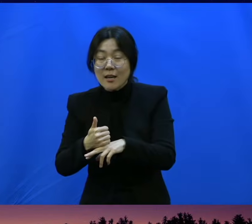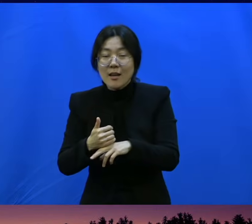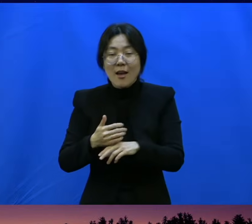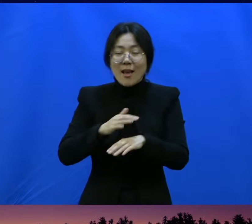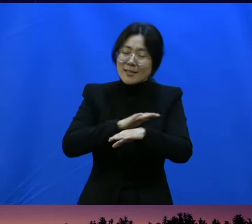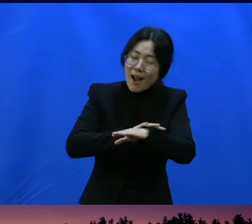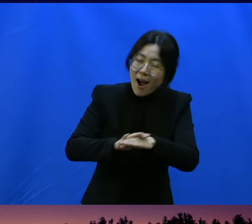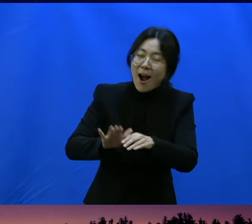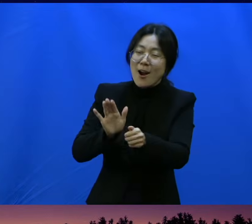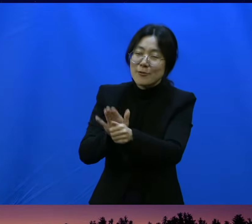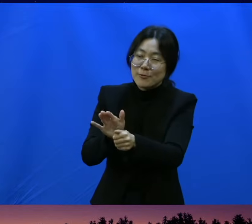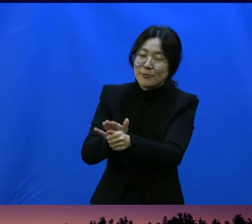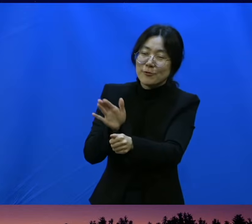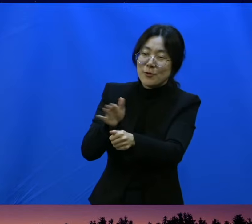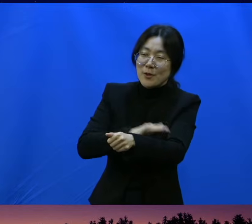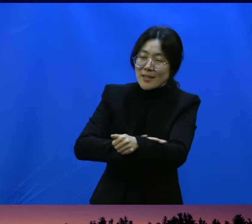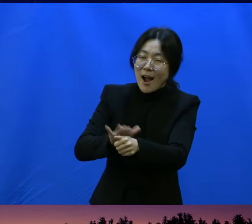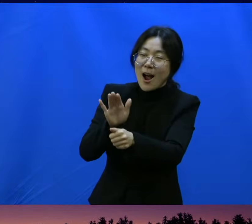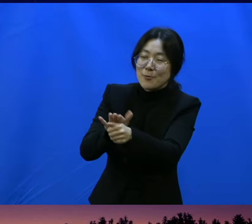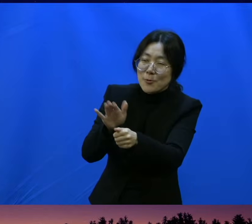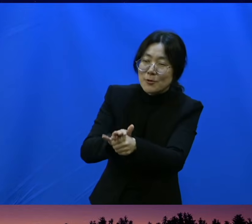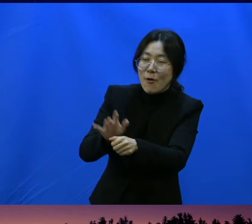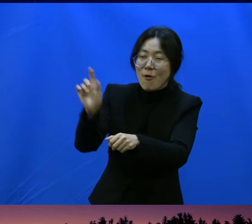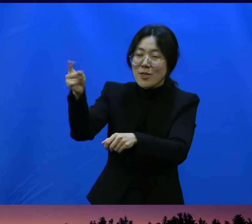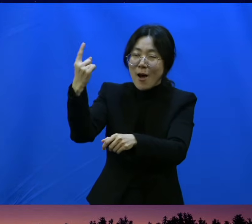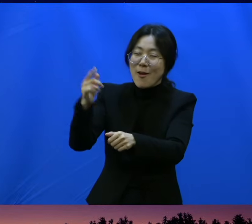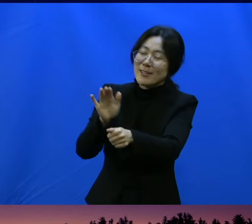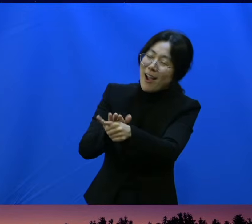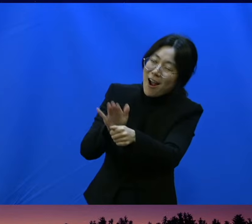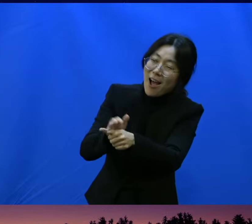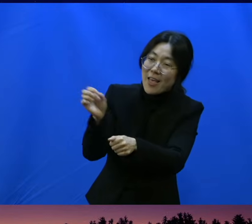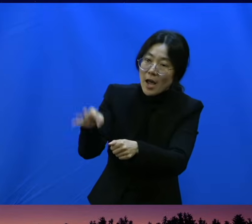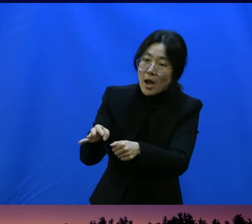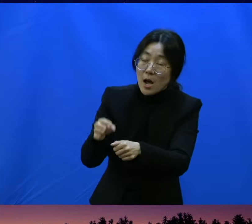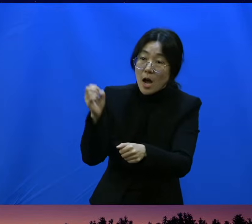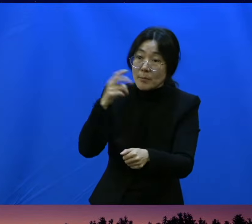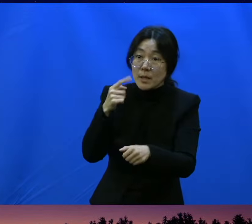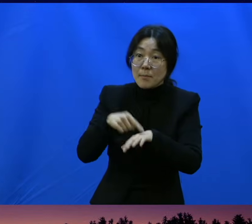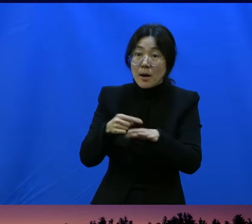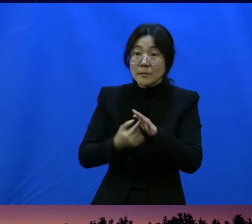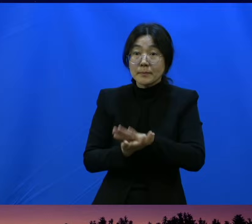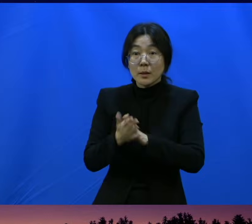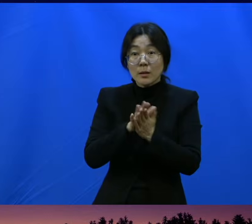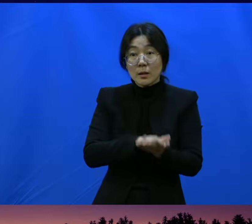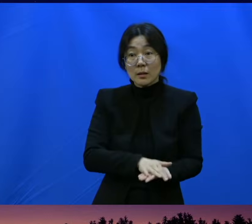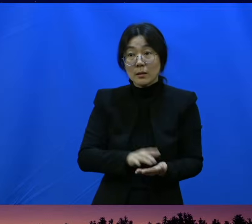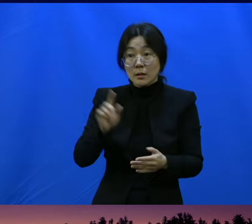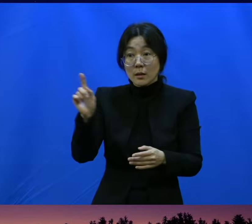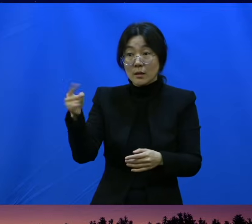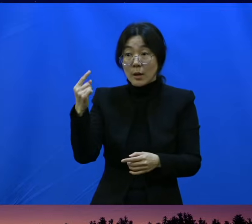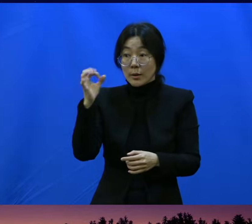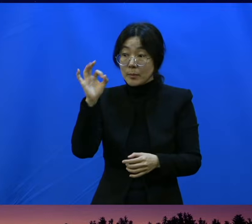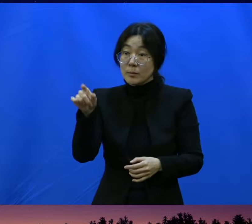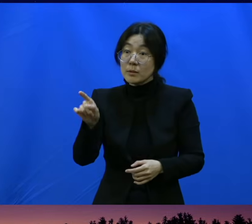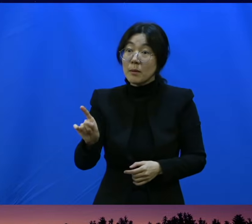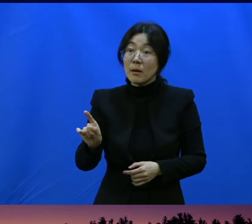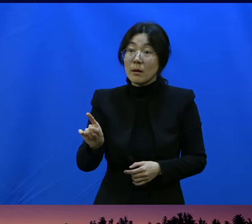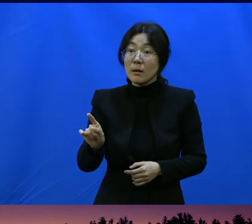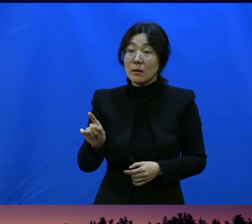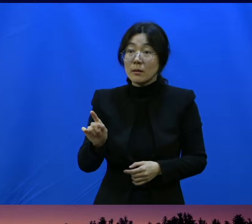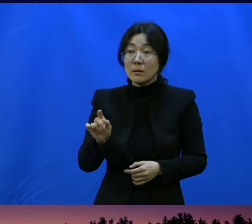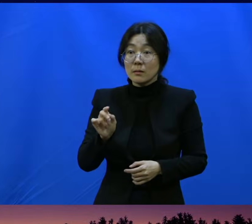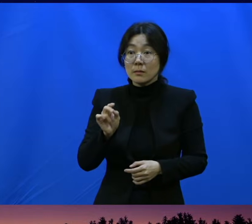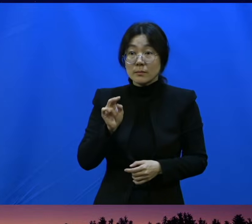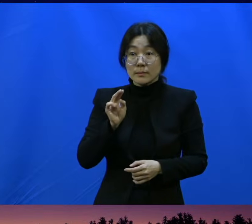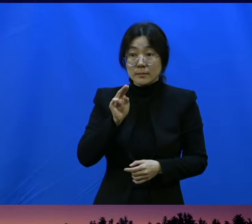거예요. 갑자기 총애를 받았는데 갑자기 이 사울 왕이 다윗을 시기하기 시작하는 거예요. 분노가 막